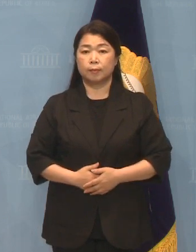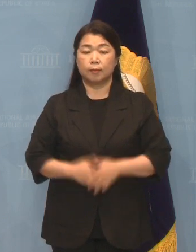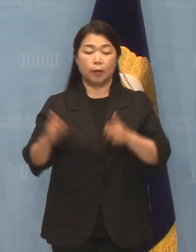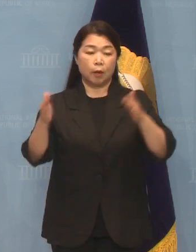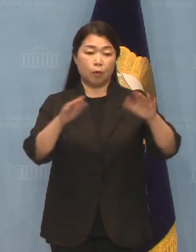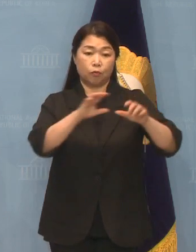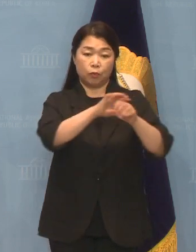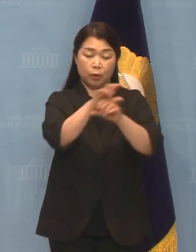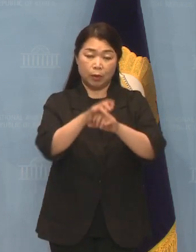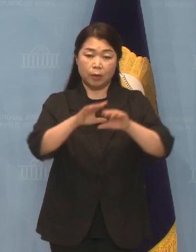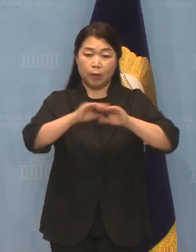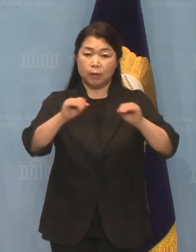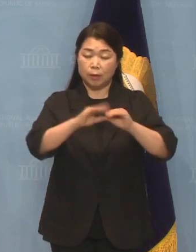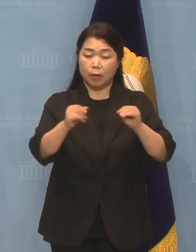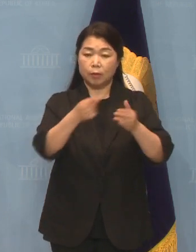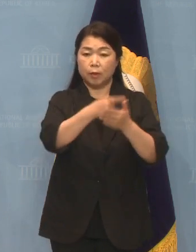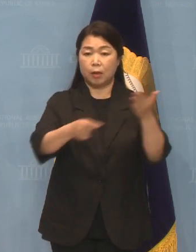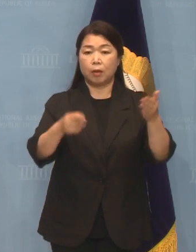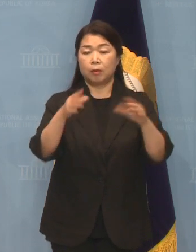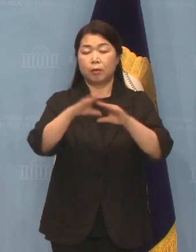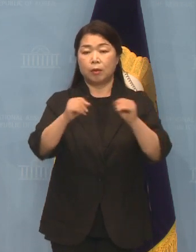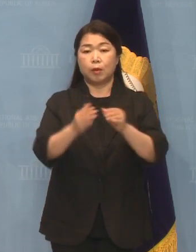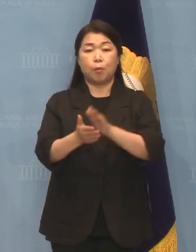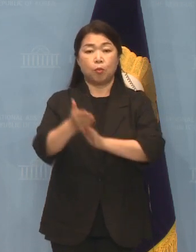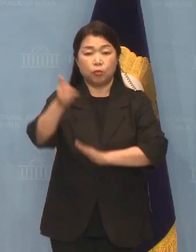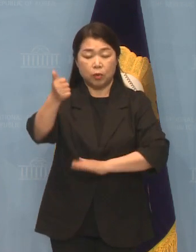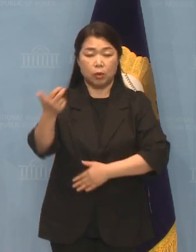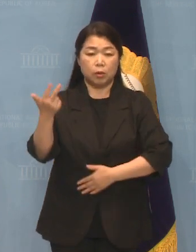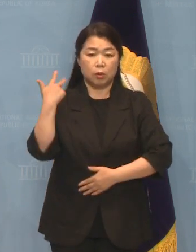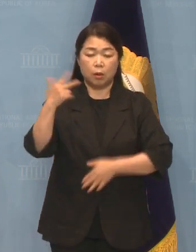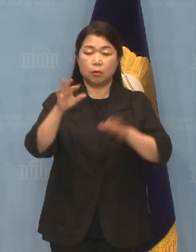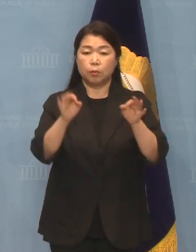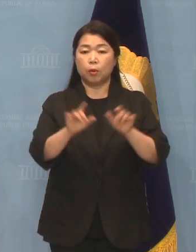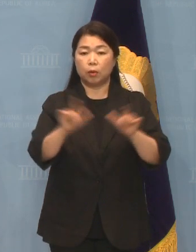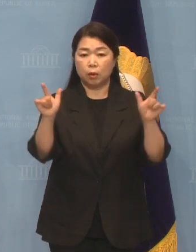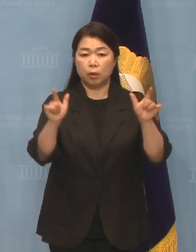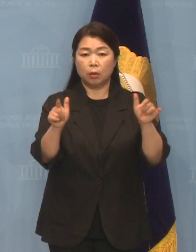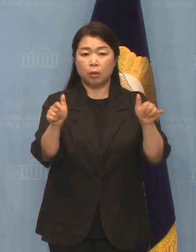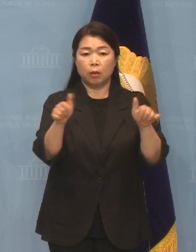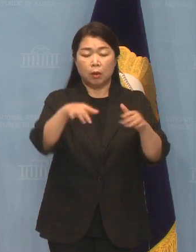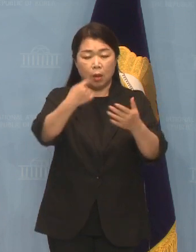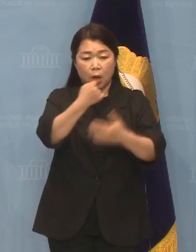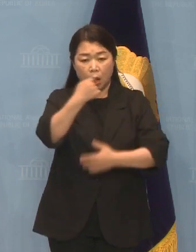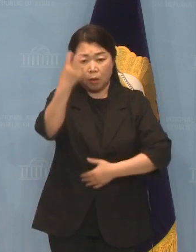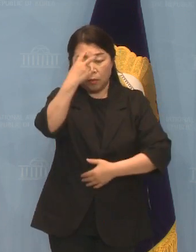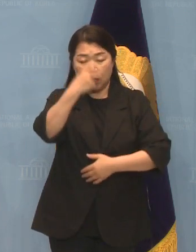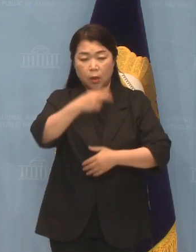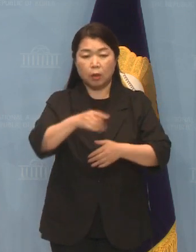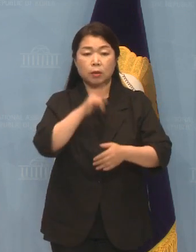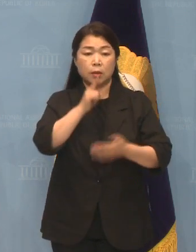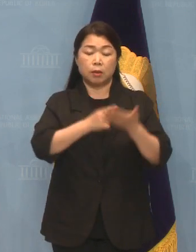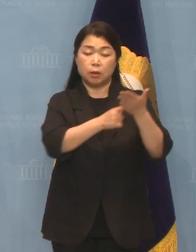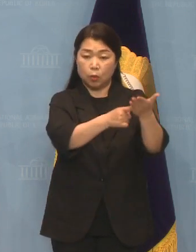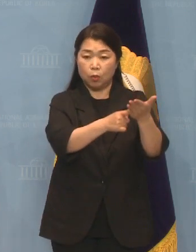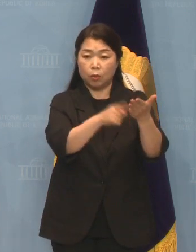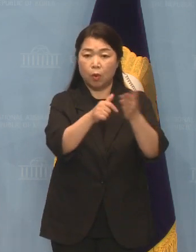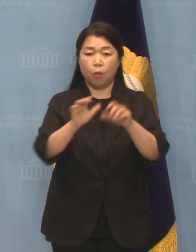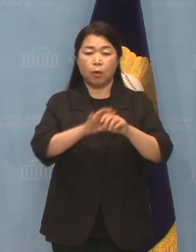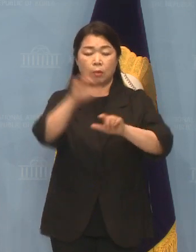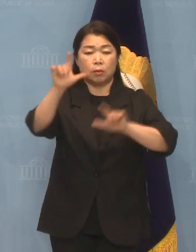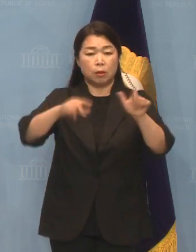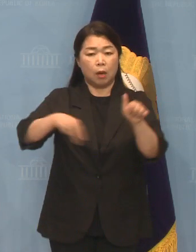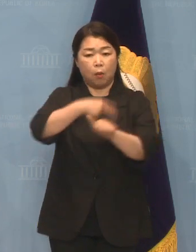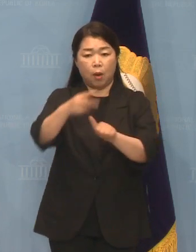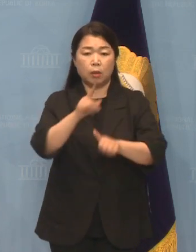다음 국회 코로나19 재난대책본부는 지난 금요일 선별검사 수금 사실 신고 등 코로나19